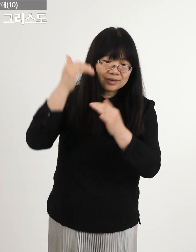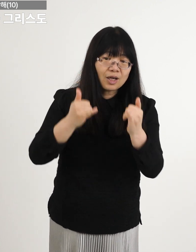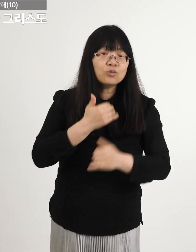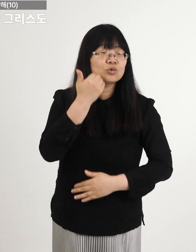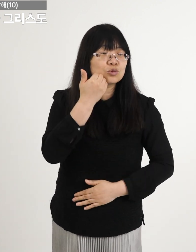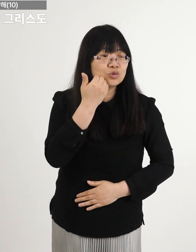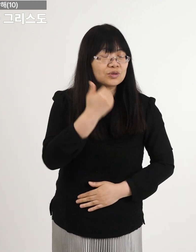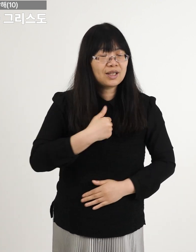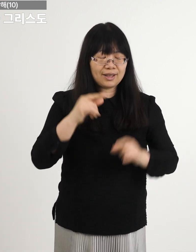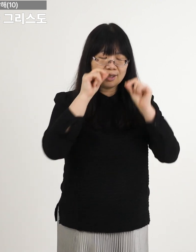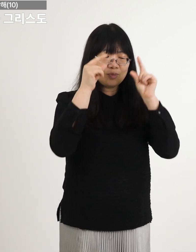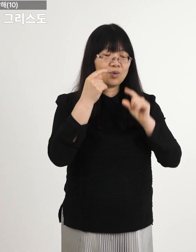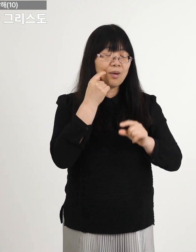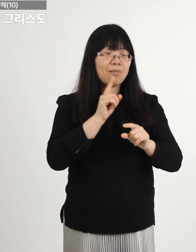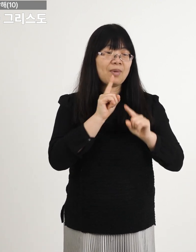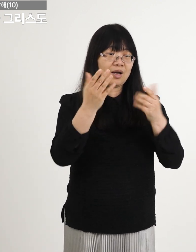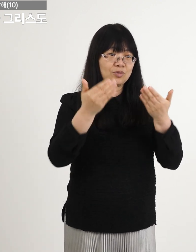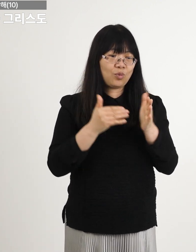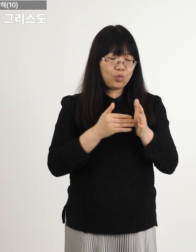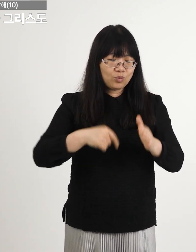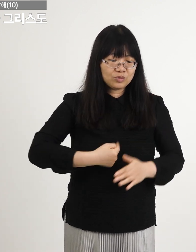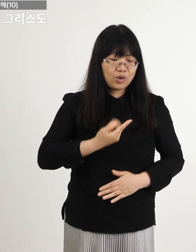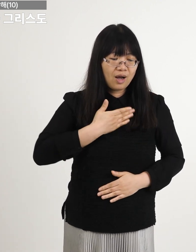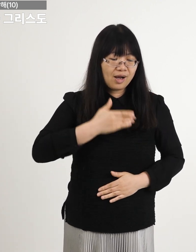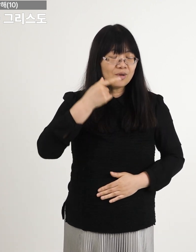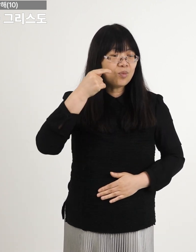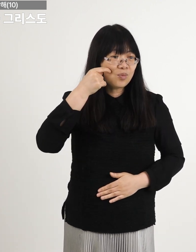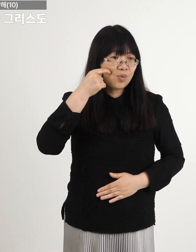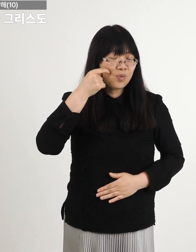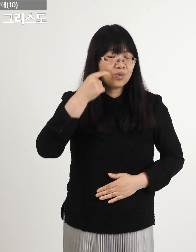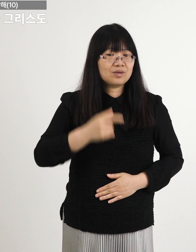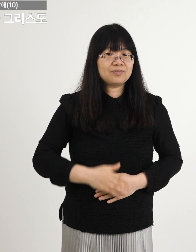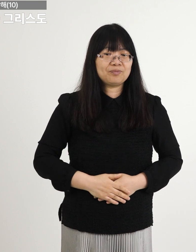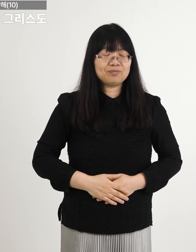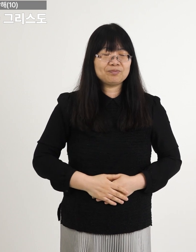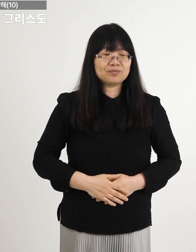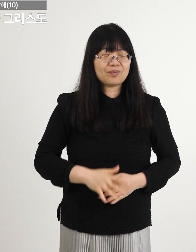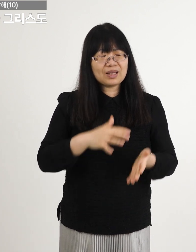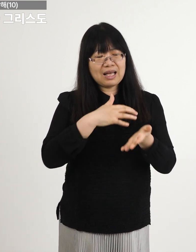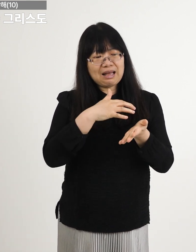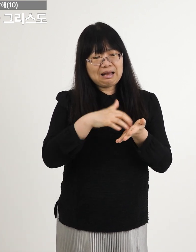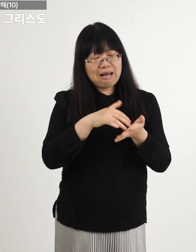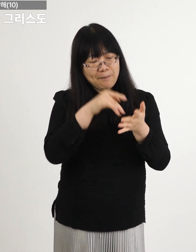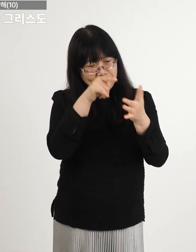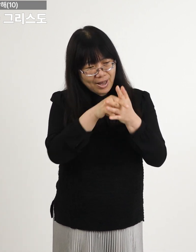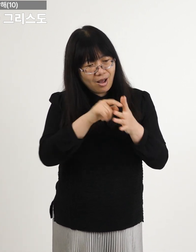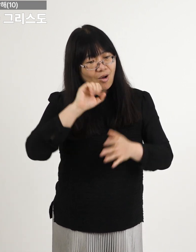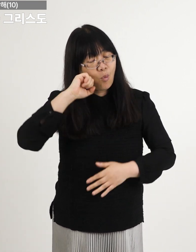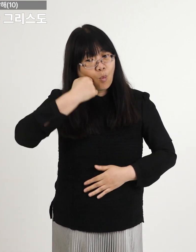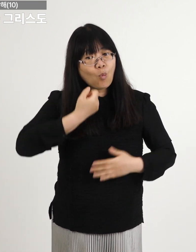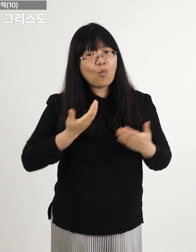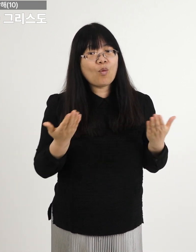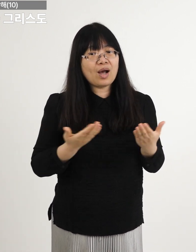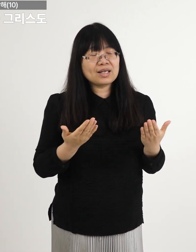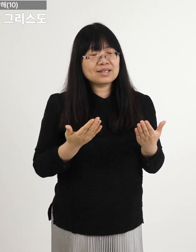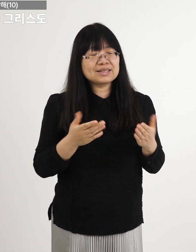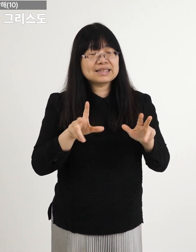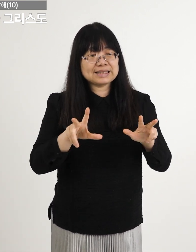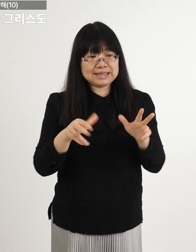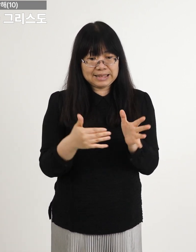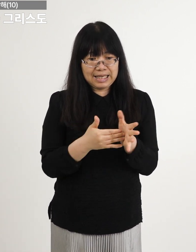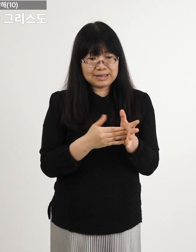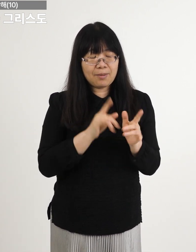못한 일을 말하였고 스스로 알 수도 없고 헤아리기도 어려운 일을